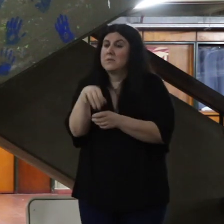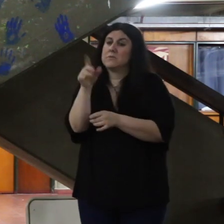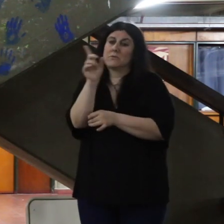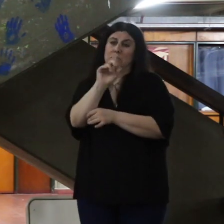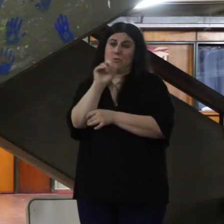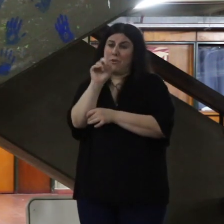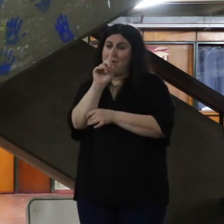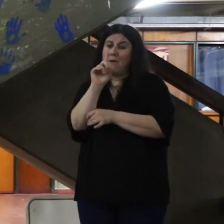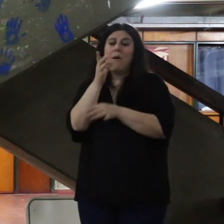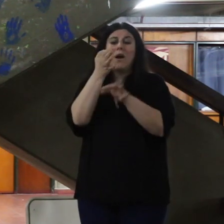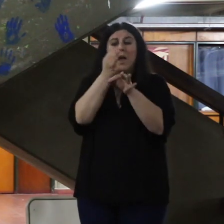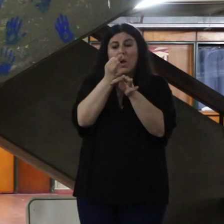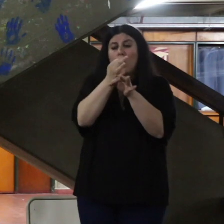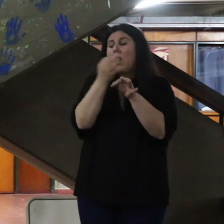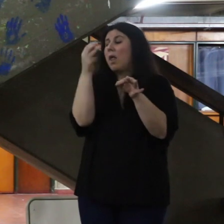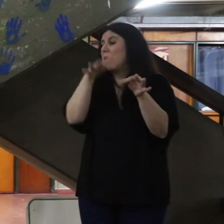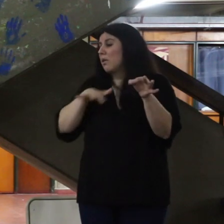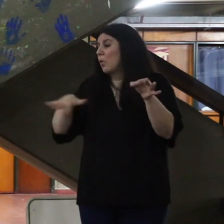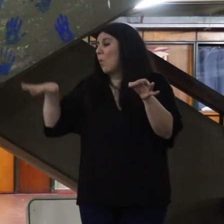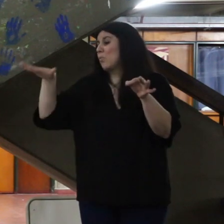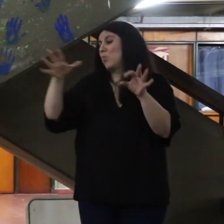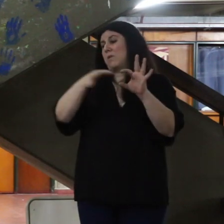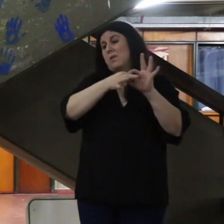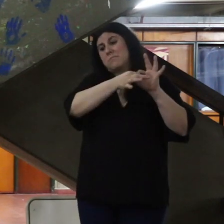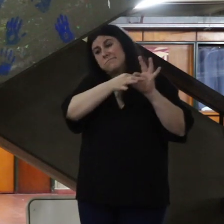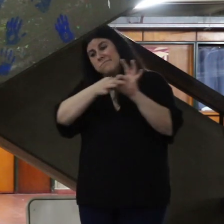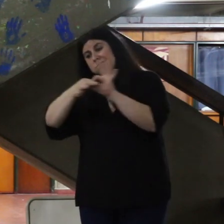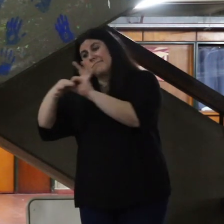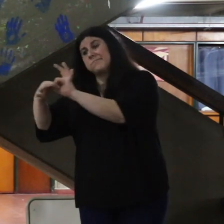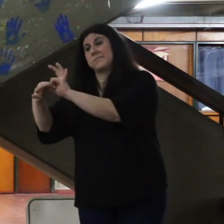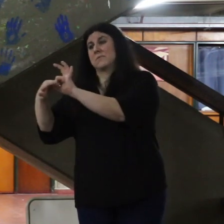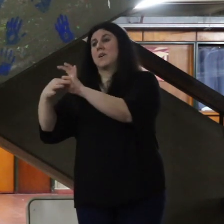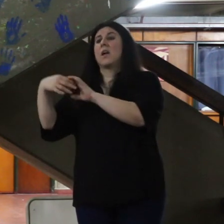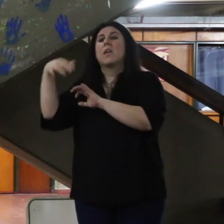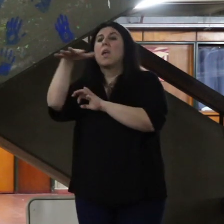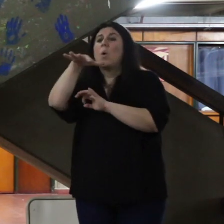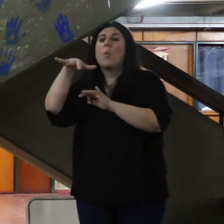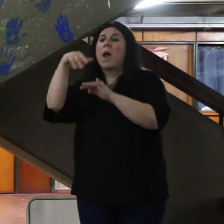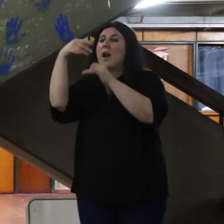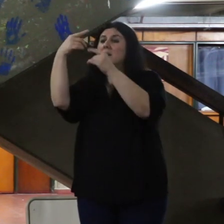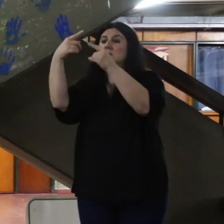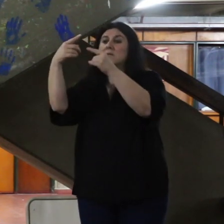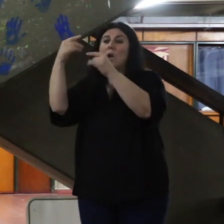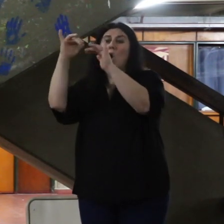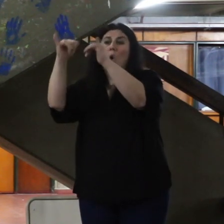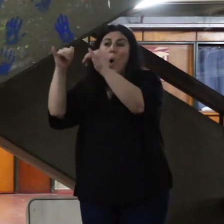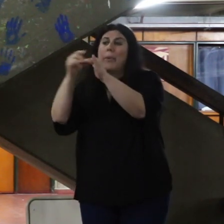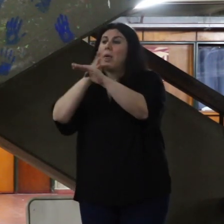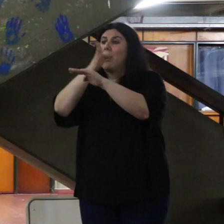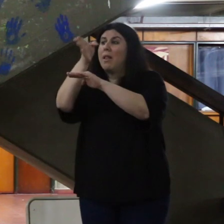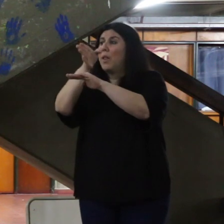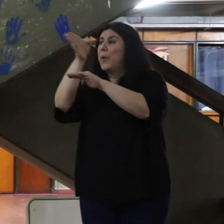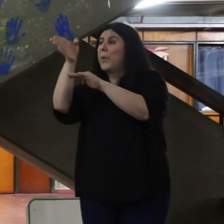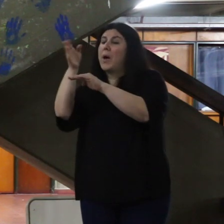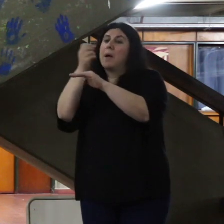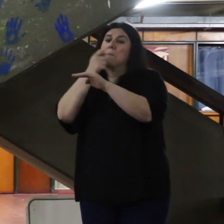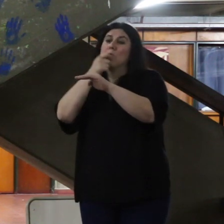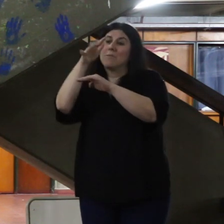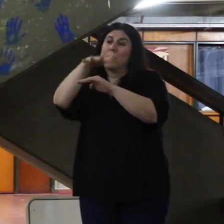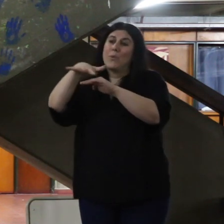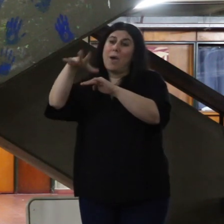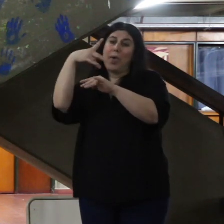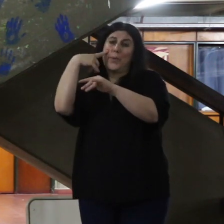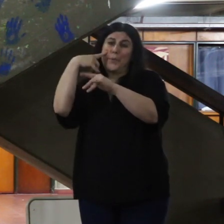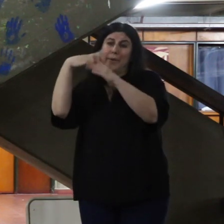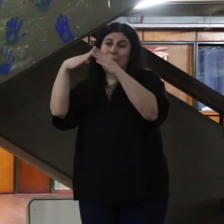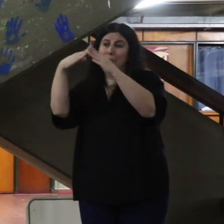escuela con la comunidad y de la escuela con los lugares donde hoy están los y las jóvenes, en los barrios.